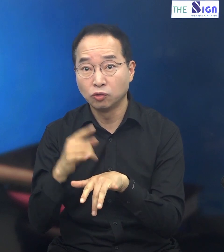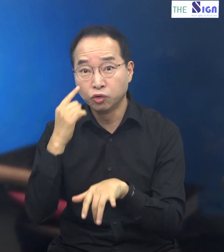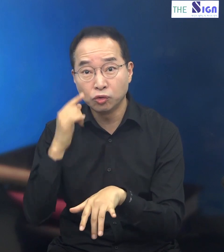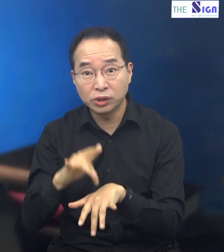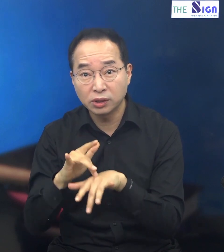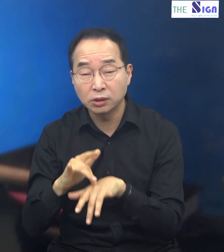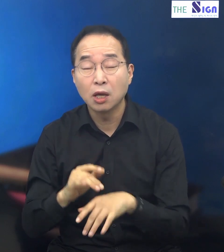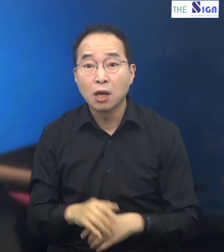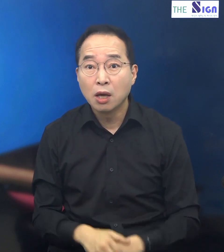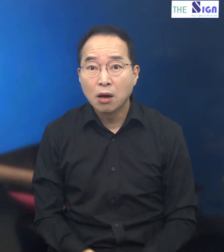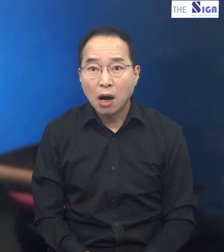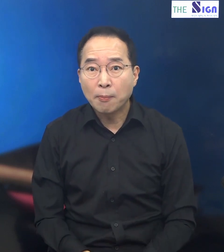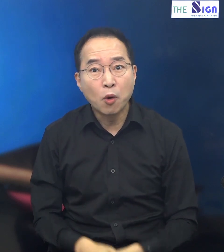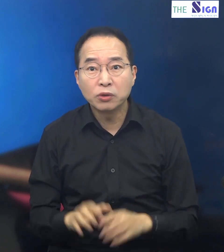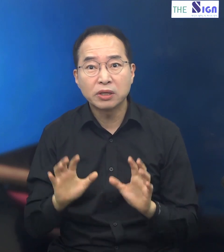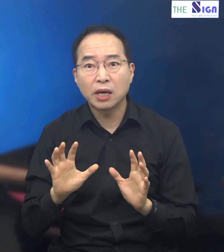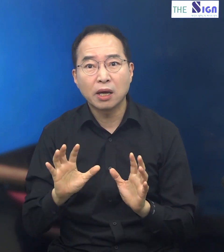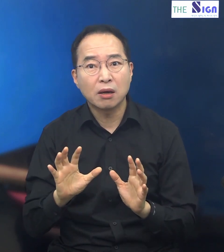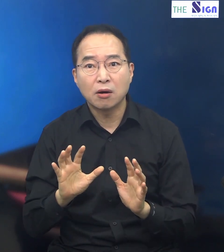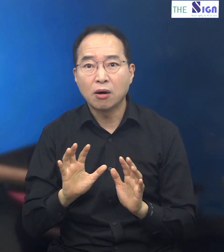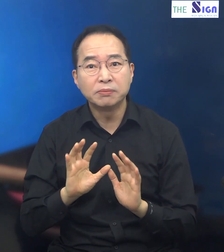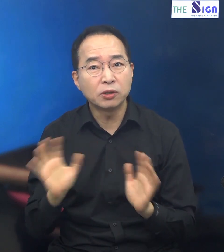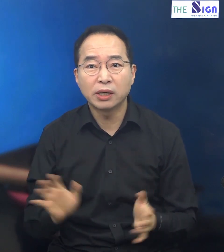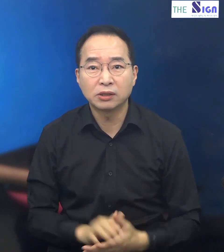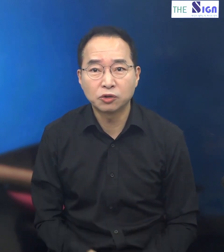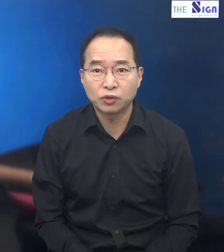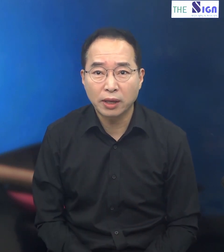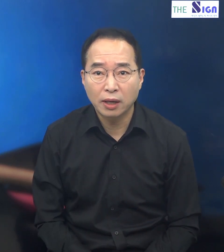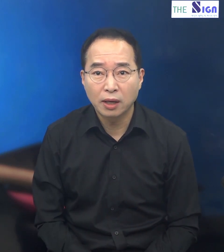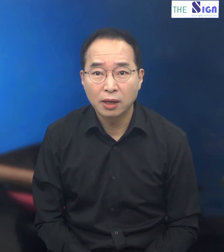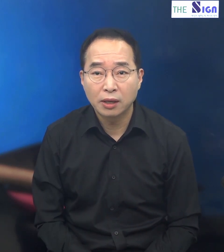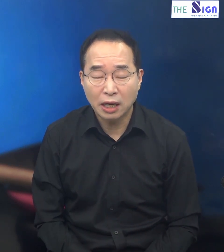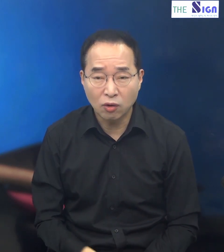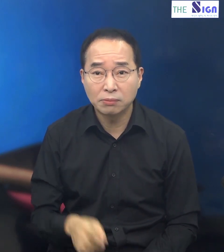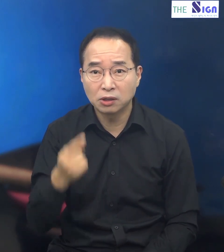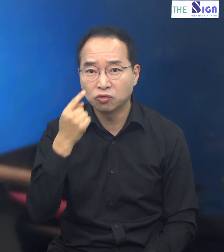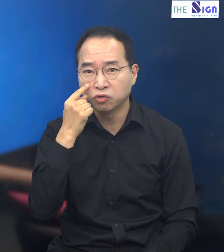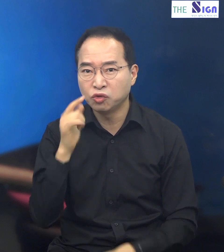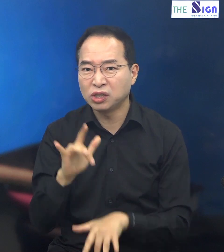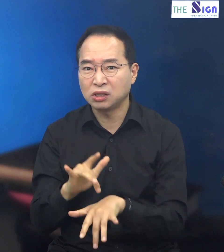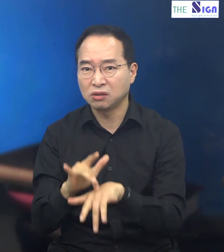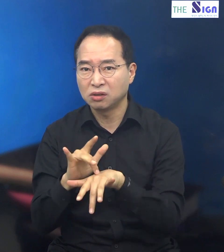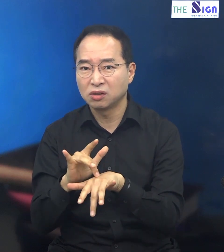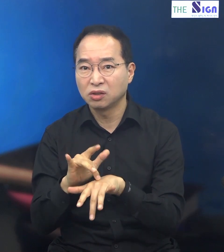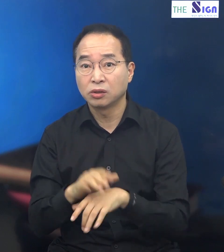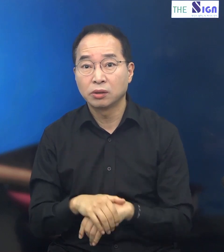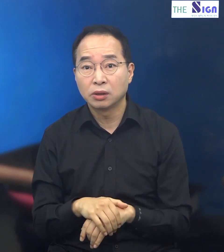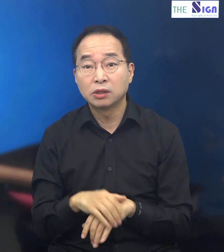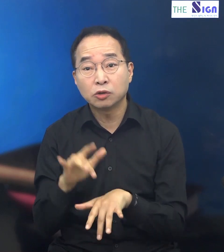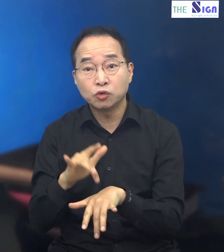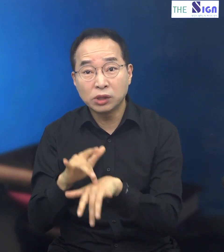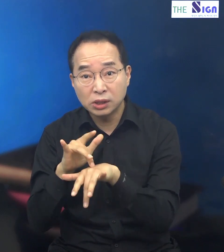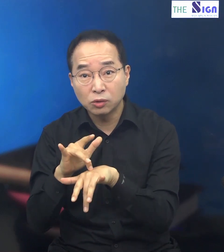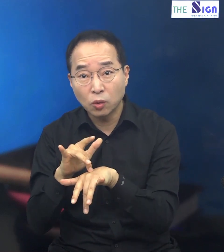눈 귀신은 보는 게 엄청나게 특출해. 라고 하면서 눈 귀신. 그래서